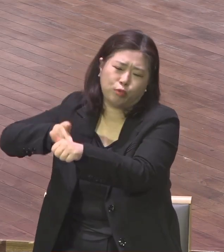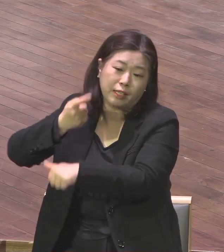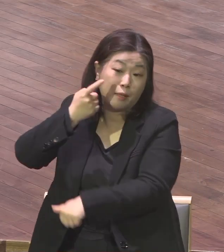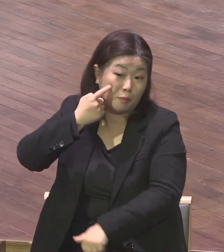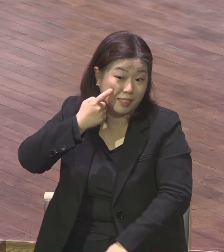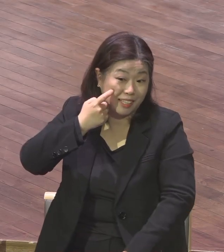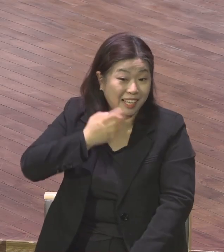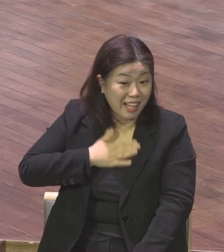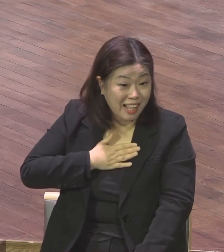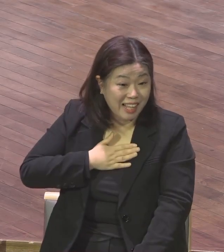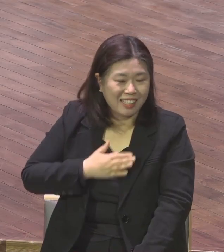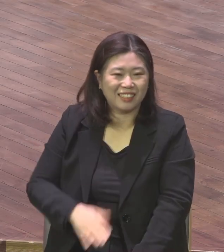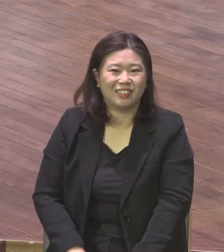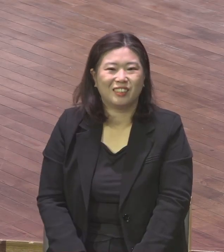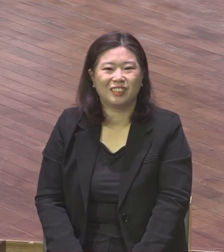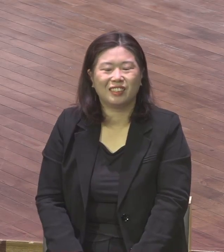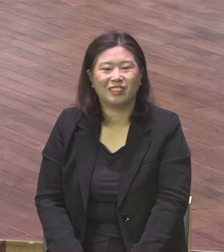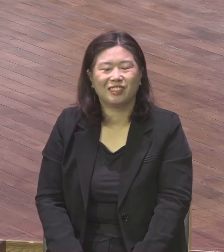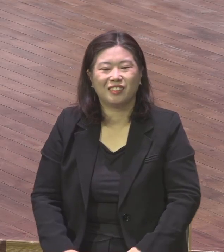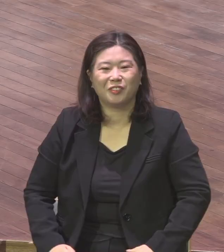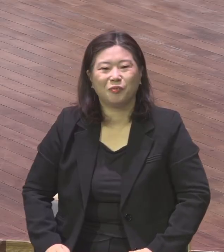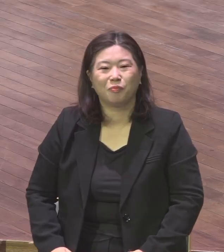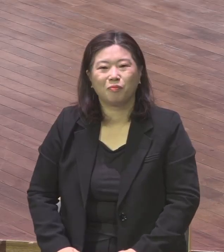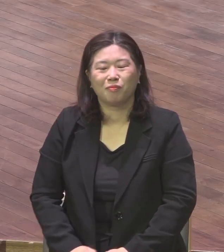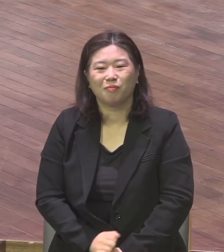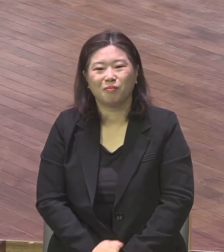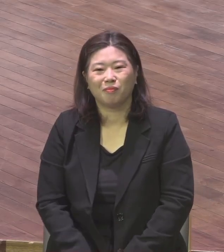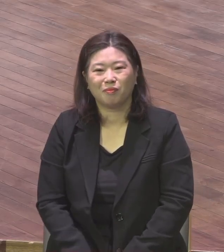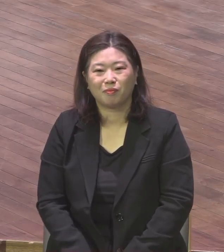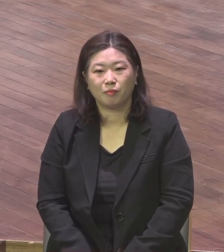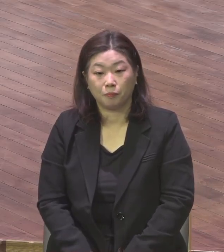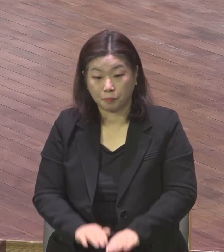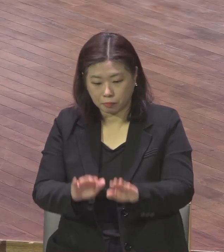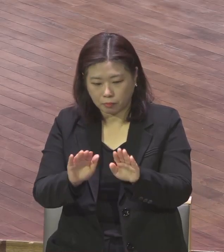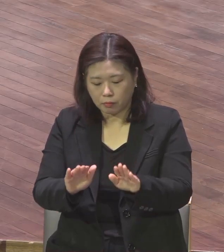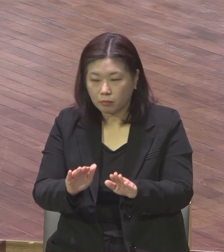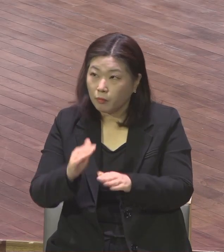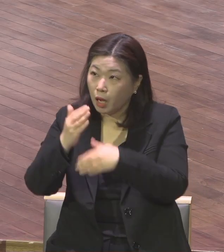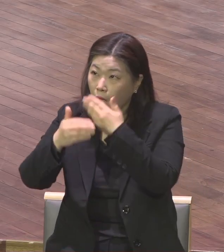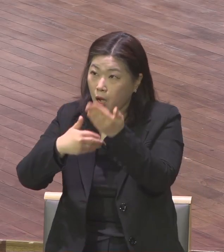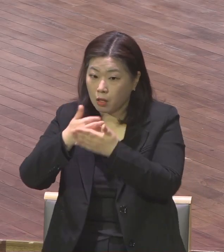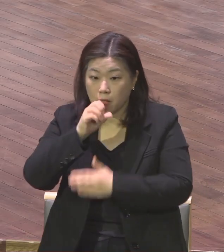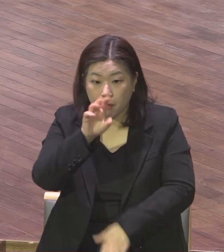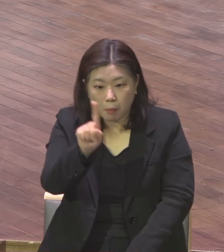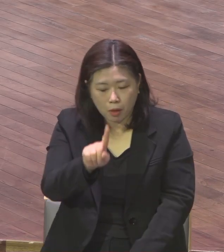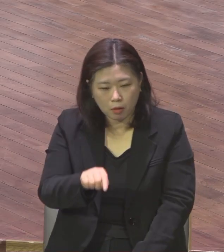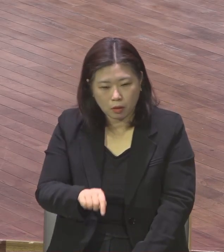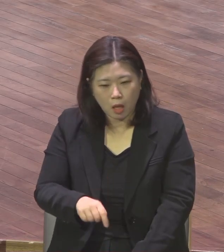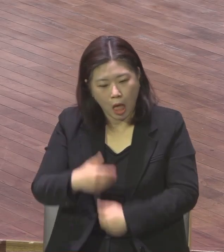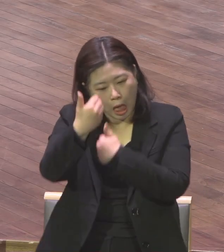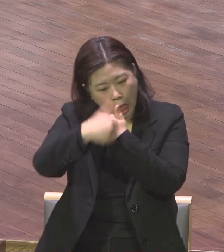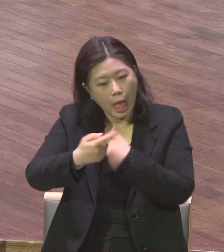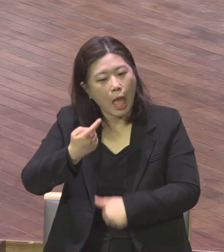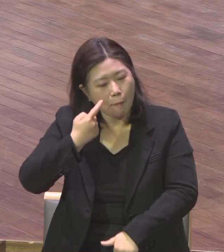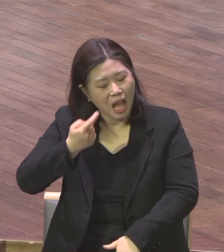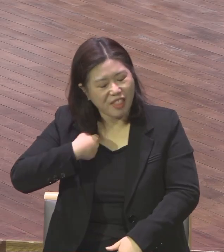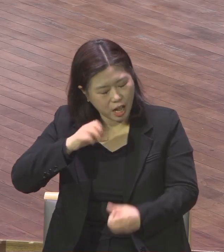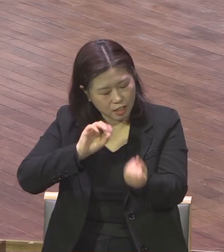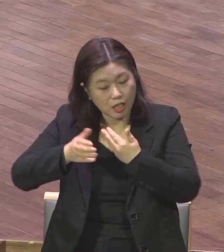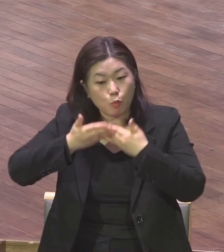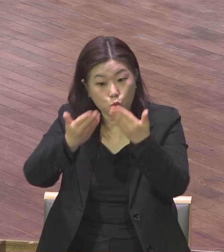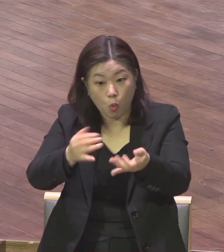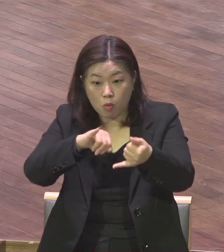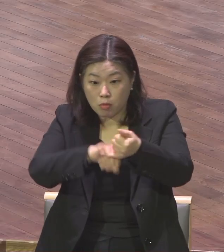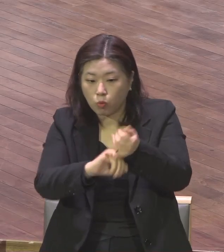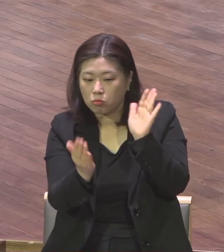하지요. 기도 안 하지. 하나님 앞에 구하라 주실 것이다 그랬는데 안 구하지요. 믿음이 없는 사람은